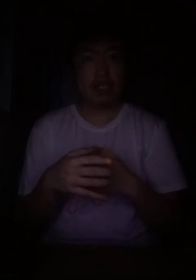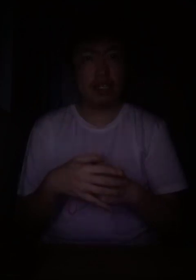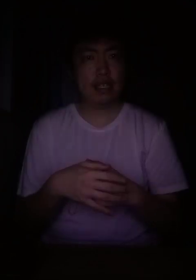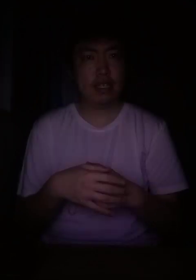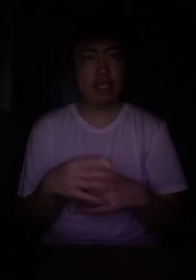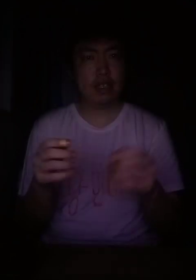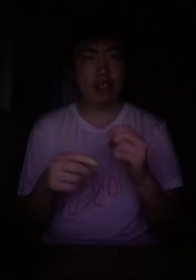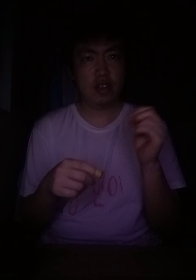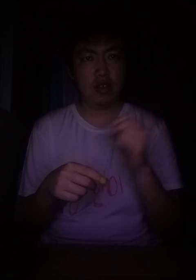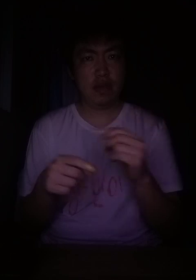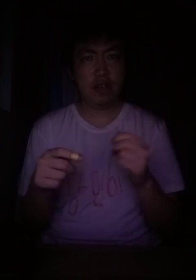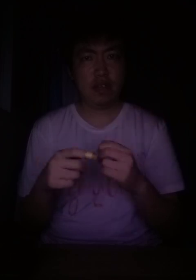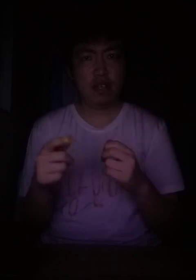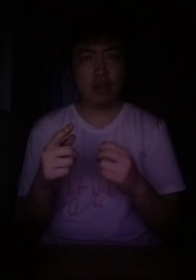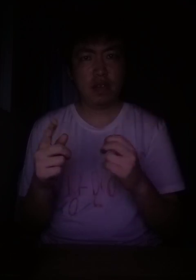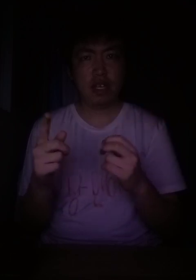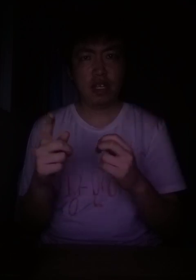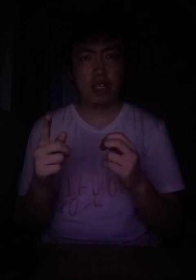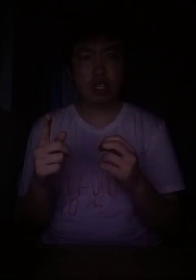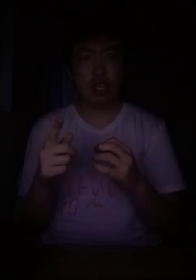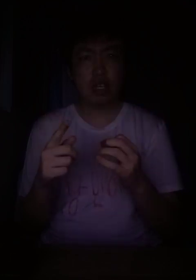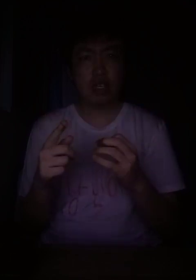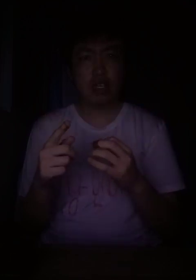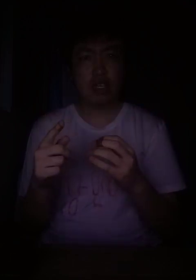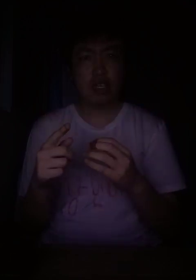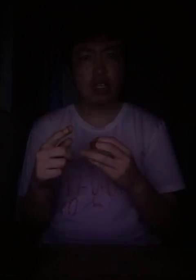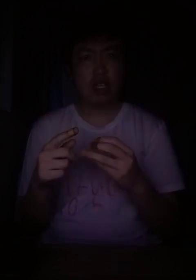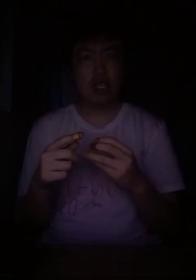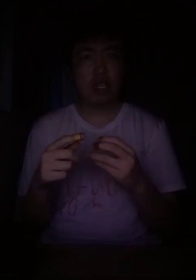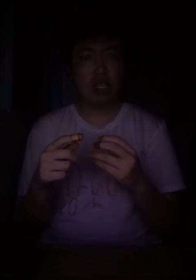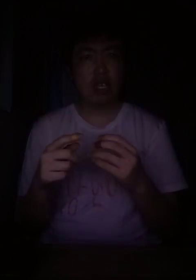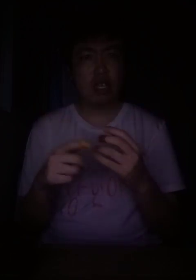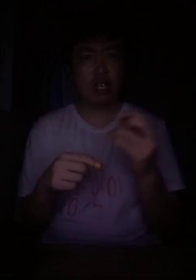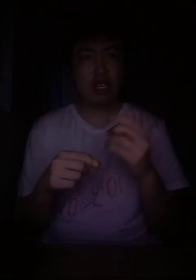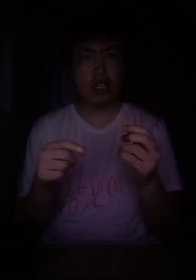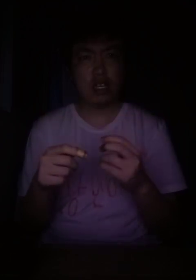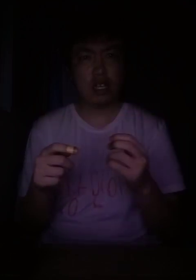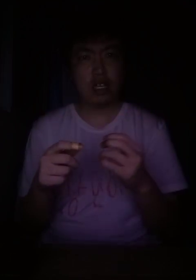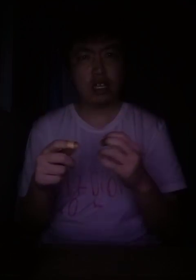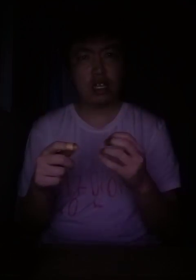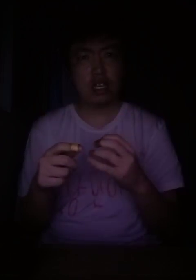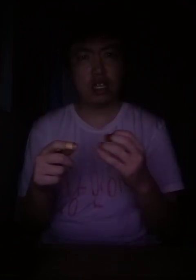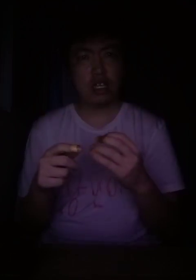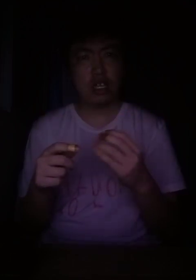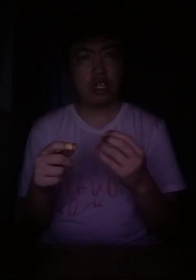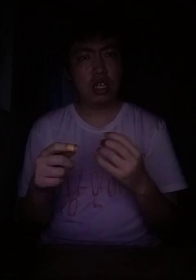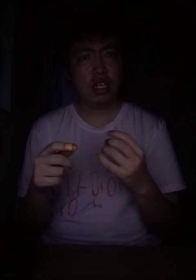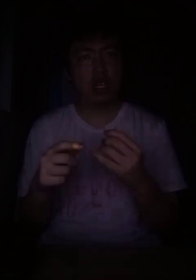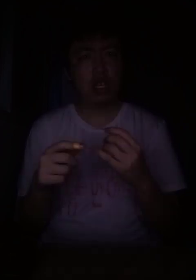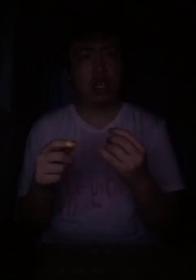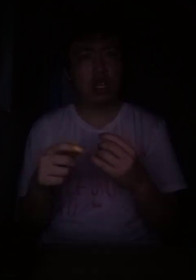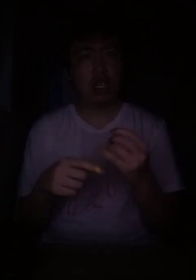들어 위협해도 검은 개는 떨어지지 않습니다. 몸을 잡아 떼어내도 이미 축 처진 개를 계속 물고 끌고 가기도